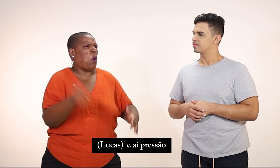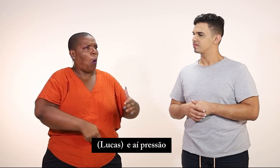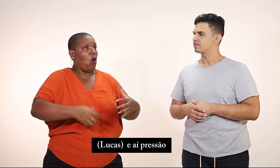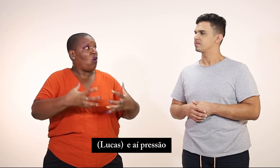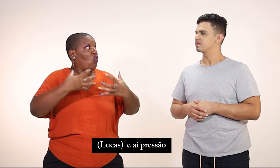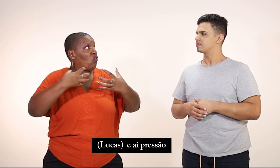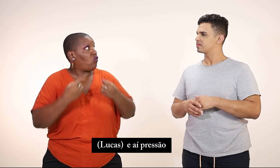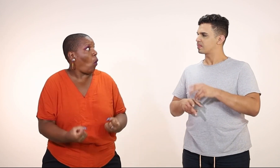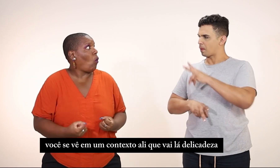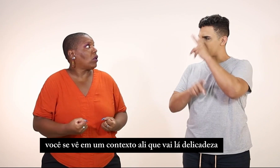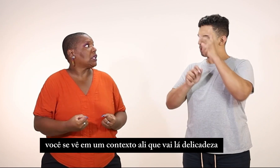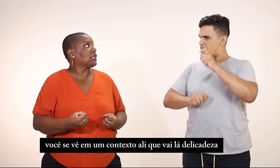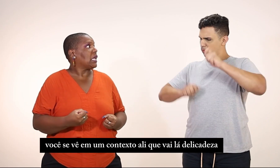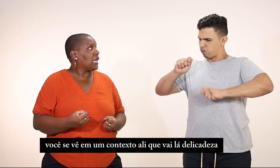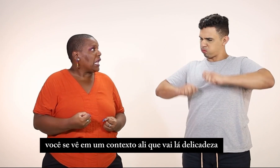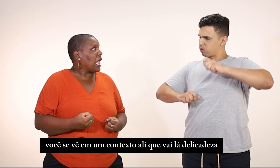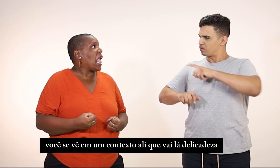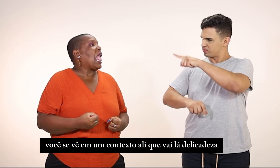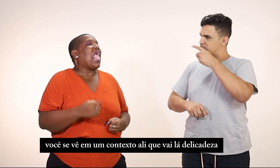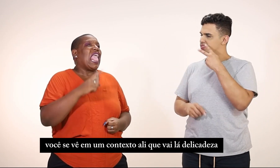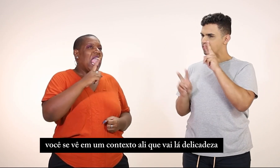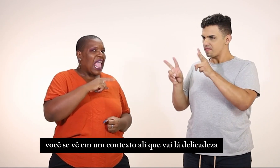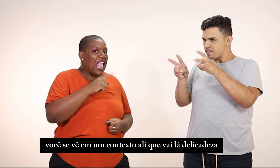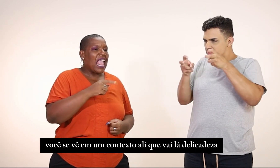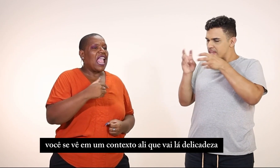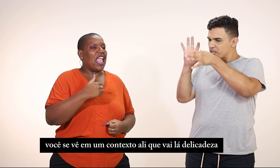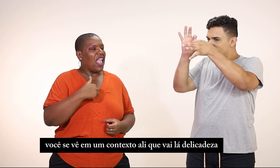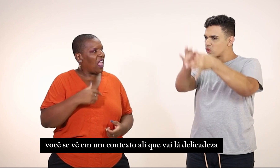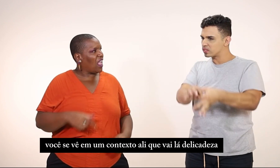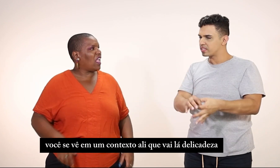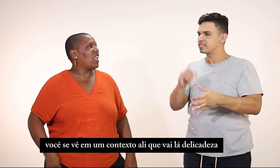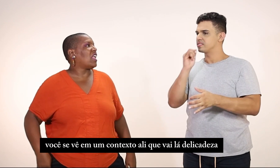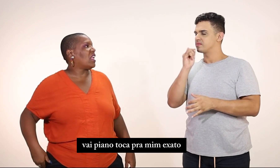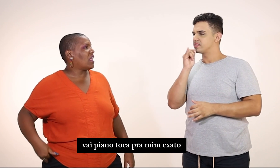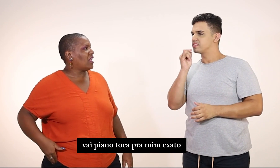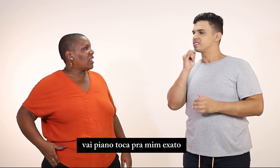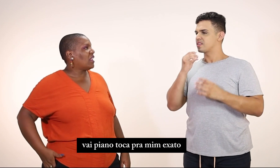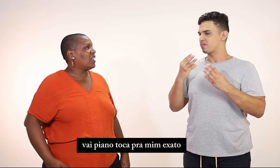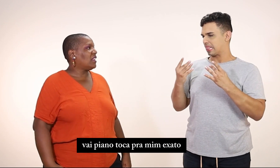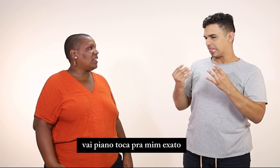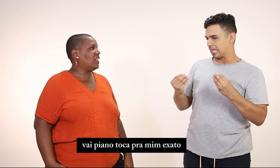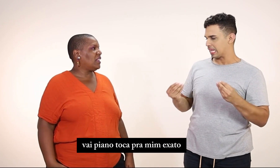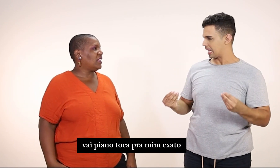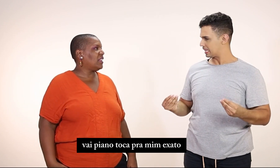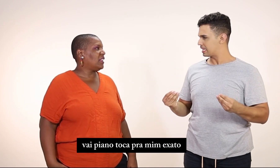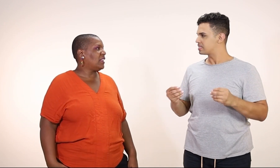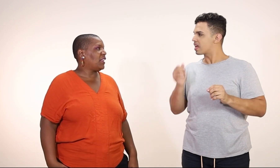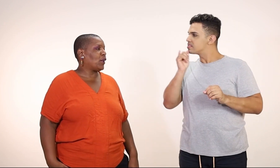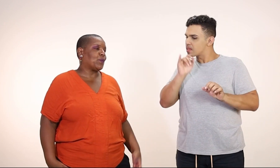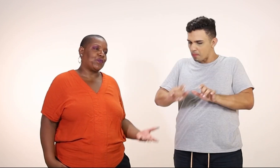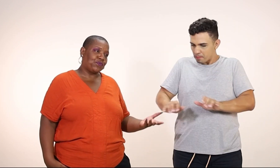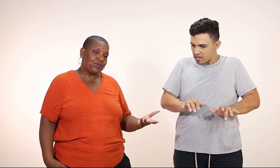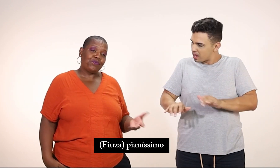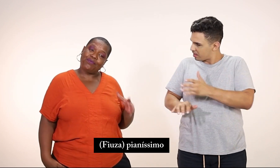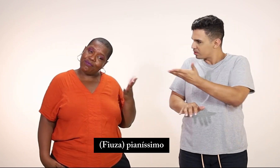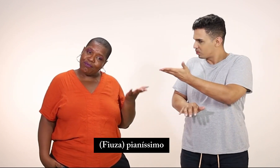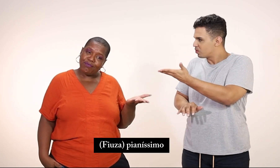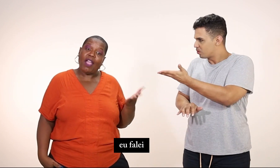aí pressão. Você se vê em um contexto ali que, vai lá, delicadeza, vai. Piano, toca piano. Exato. Pianíssimo. Eu falei,